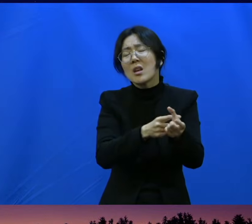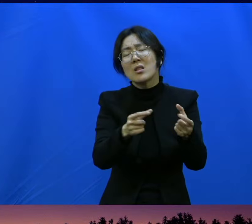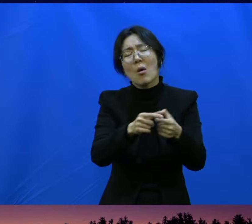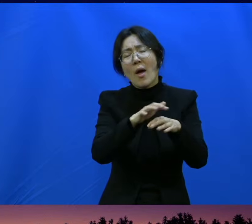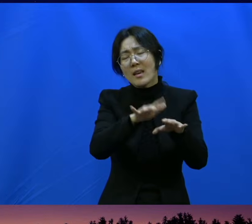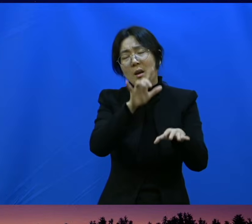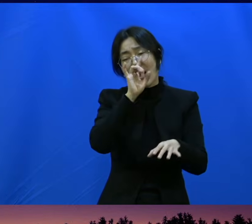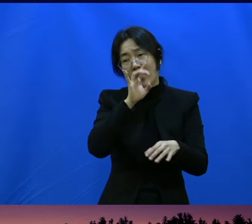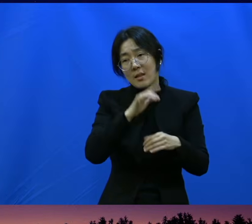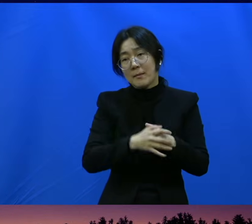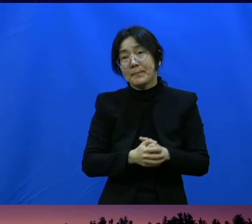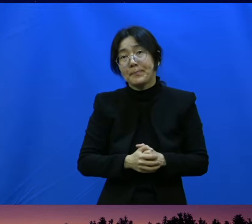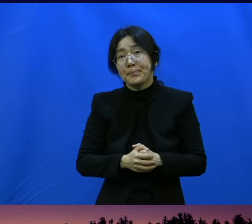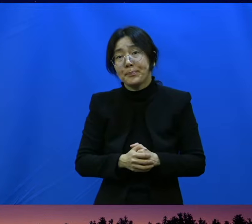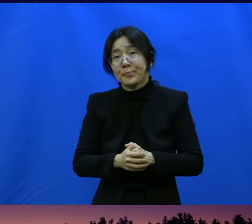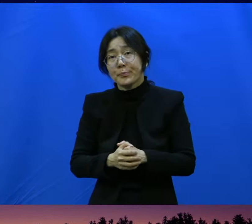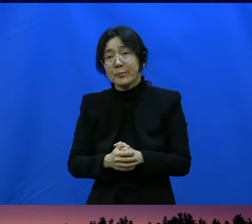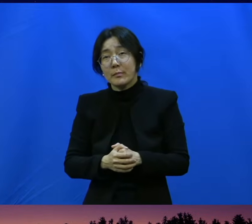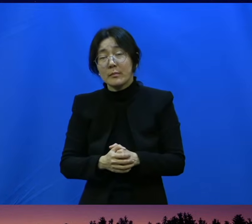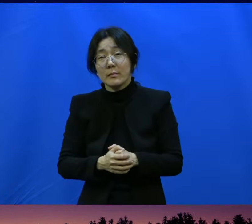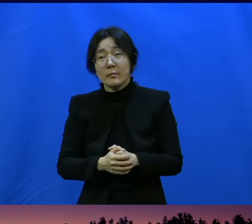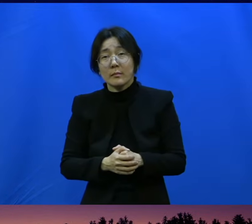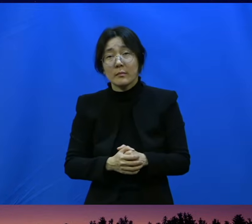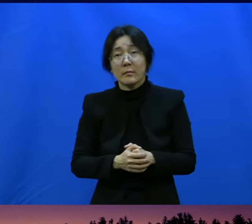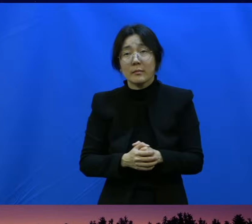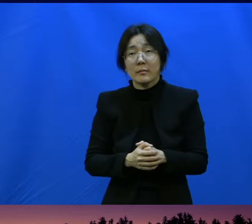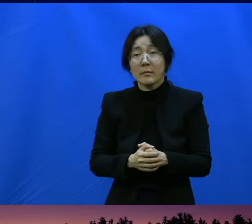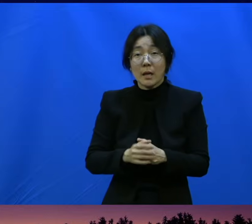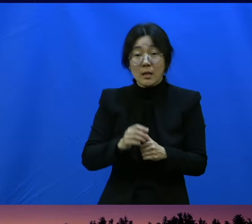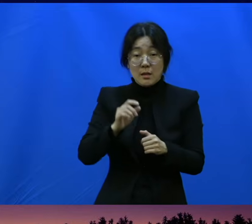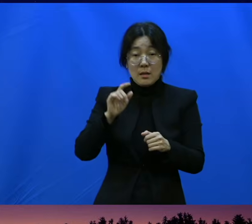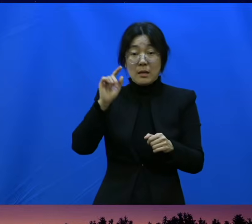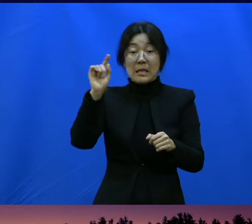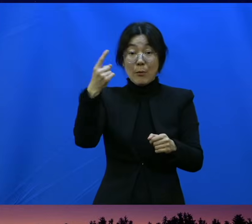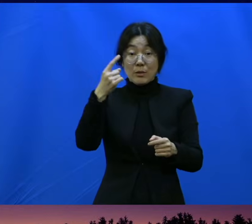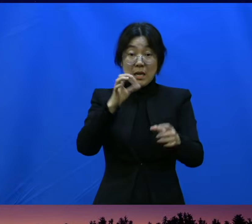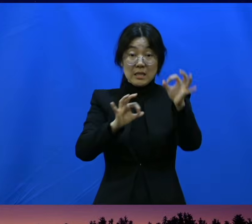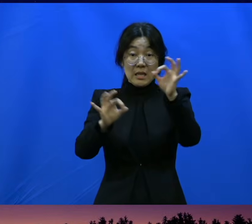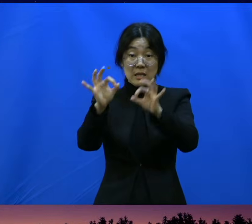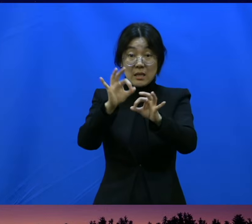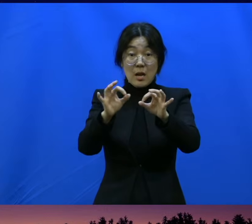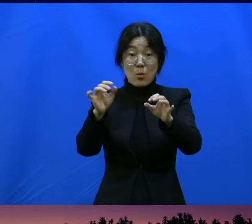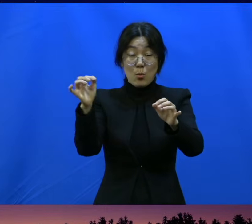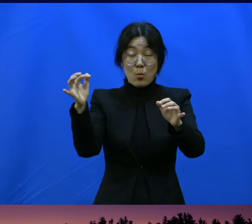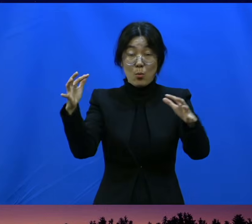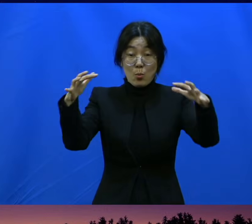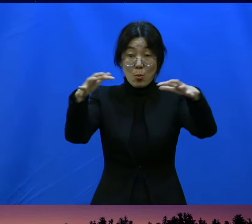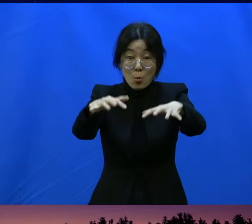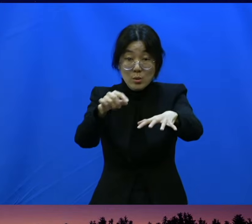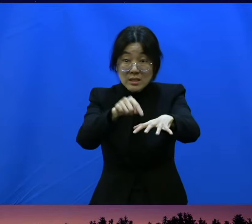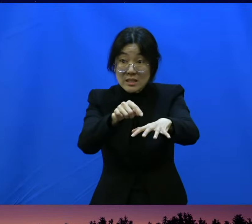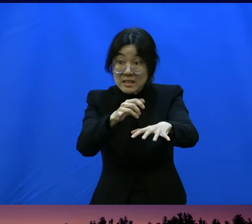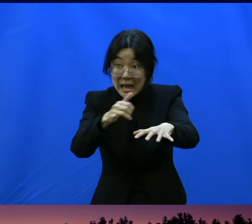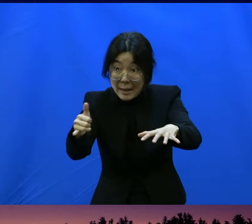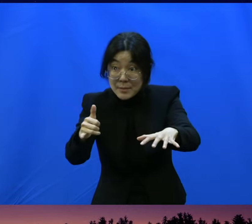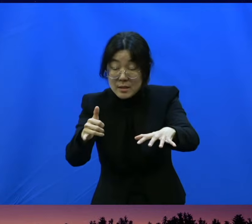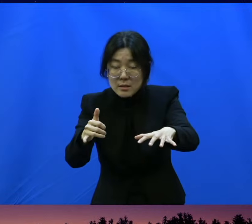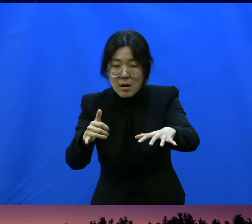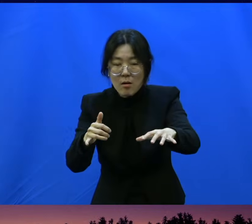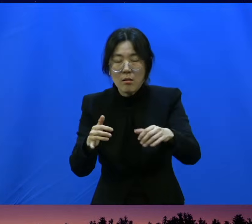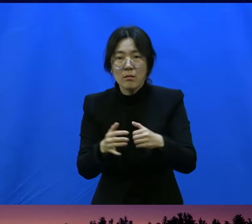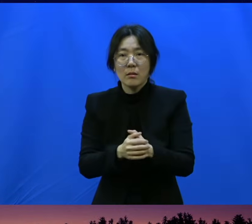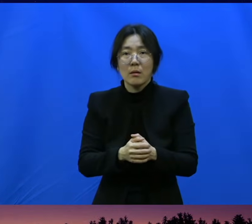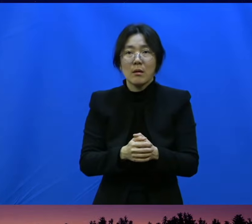그래서 사실 그때 이 다윗에게 찾아온 사람들이 그런 사람들이에요. 근데 다윗은 피난처 대신 하나님을 만나고 그